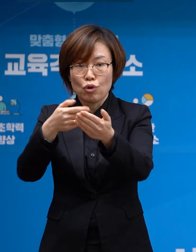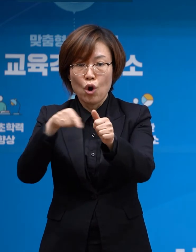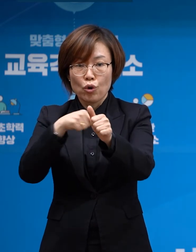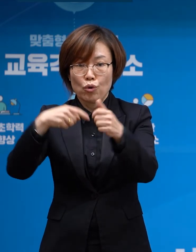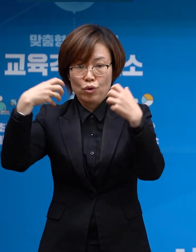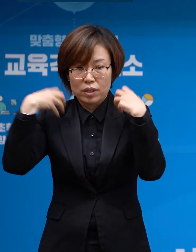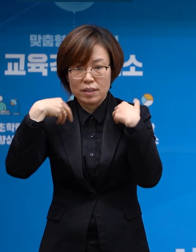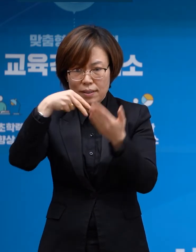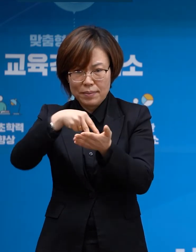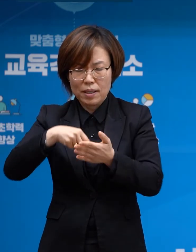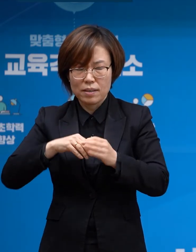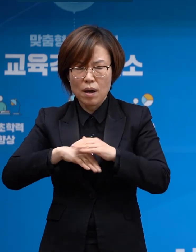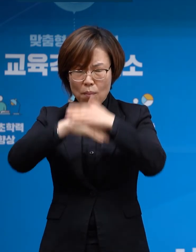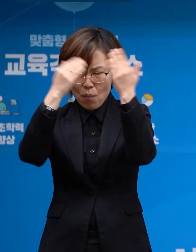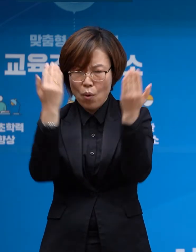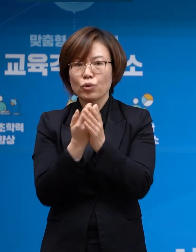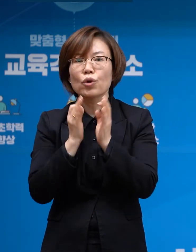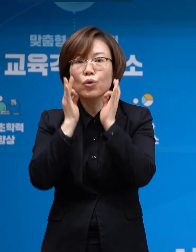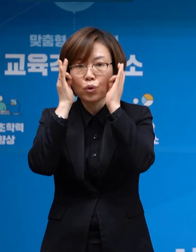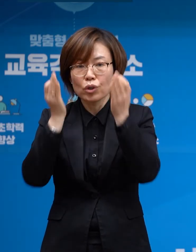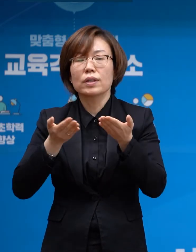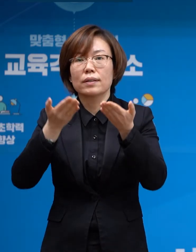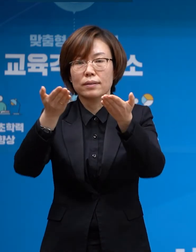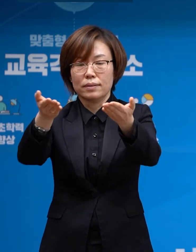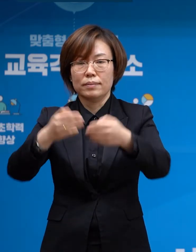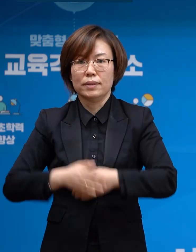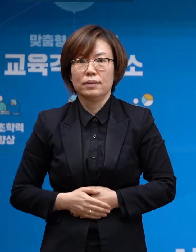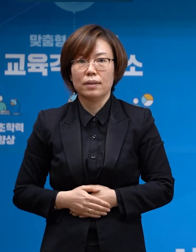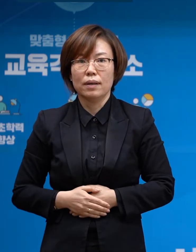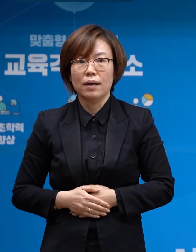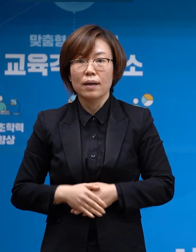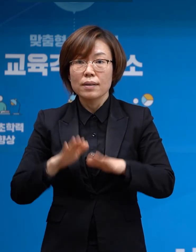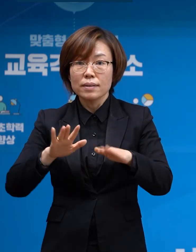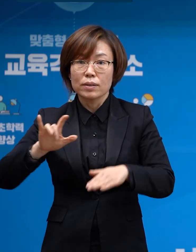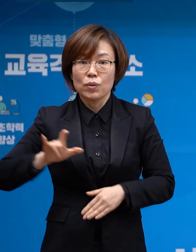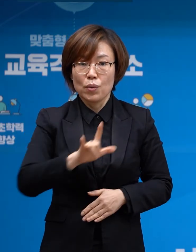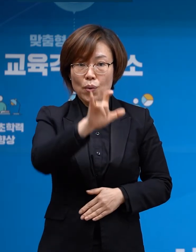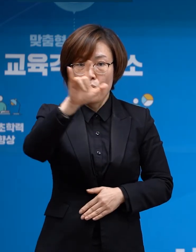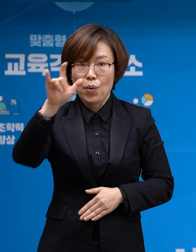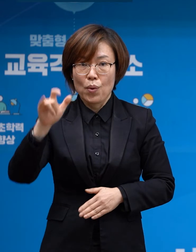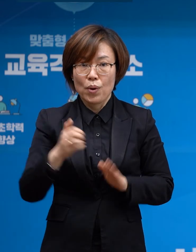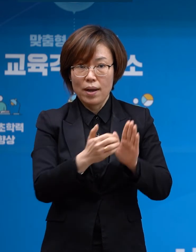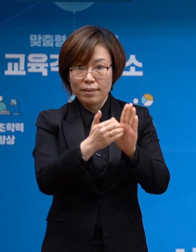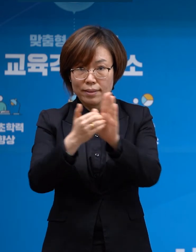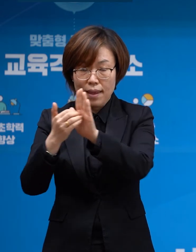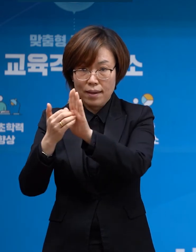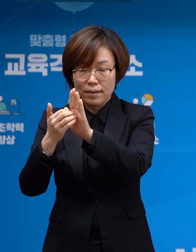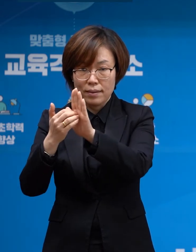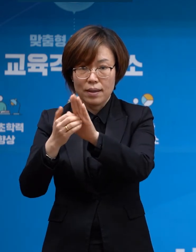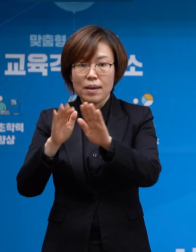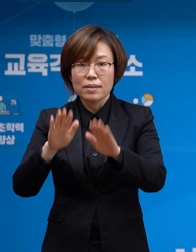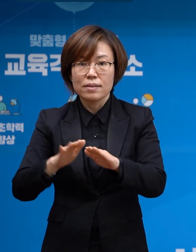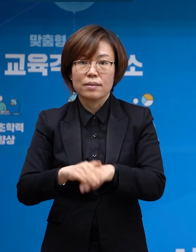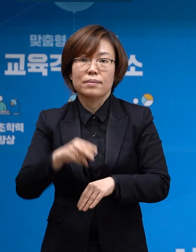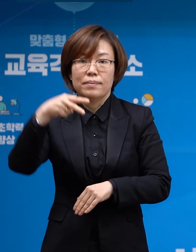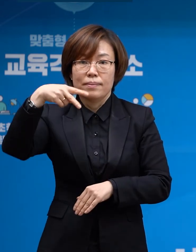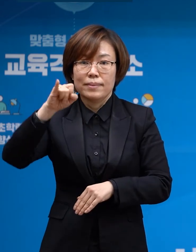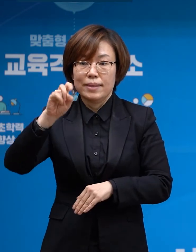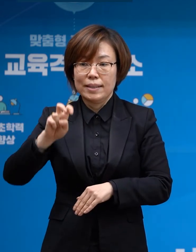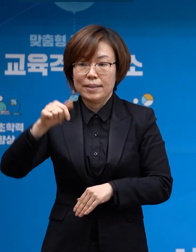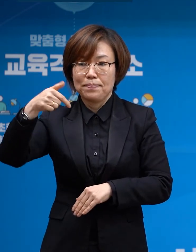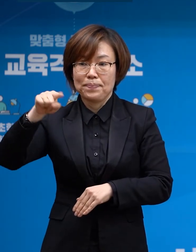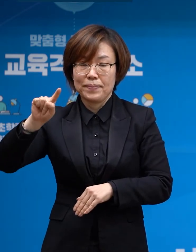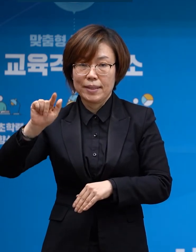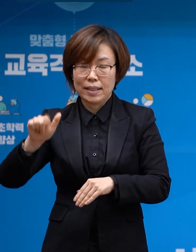수 있는 최선의 노력을 기울이겠습니다. 아직은 코로나19 대응 조치 수준이 심각 단계를